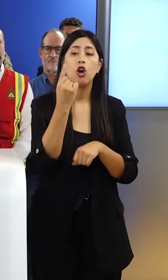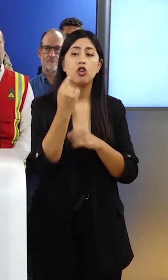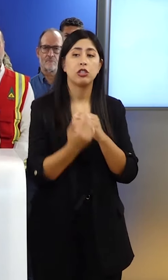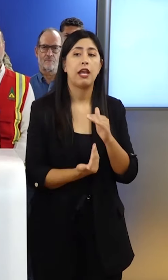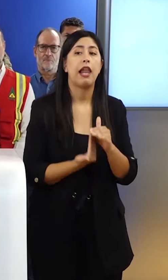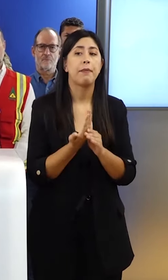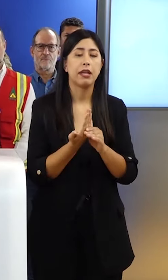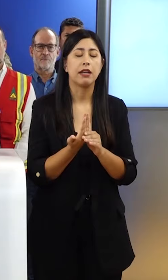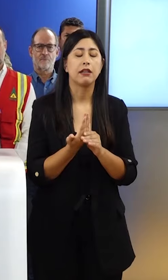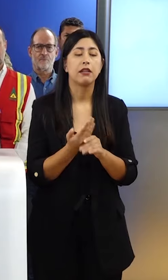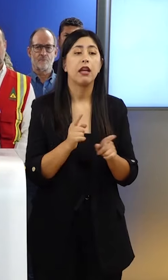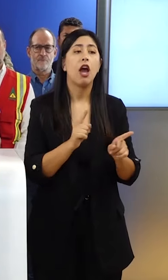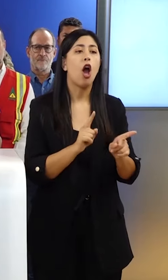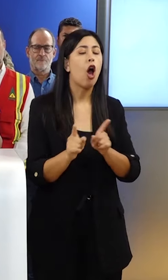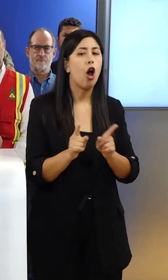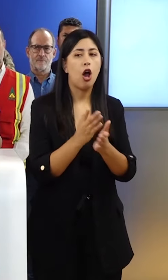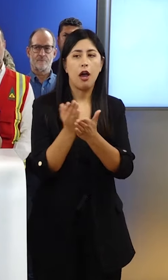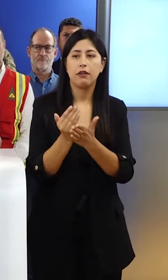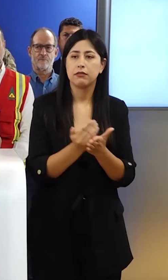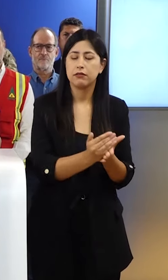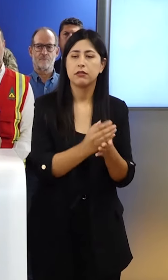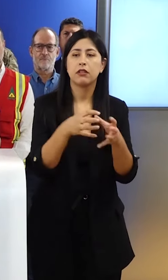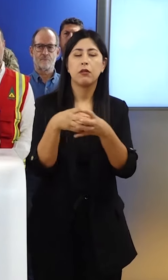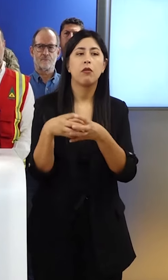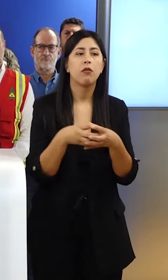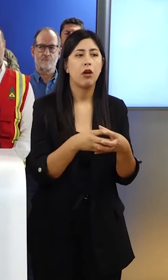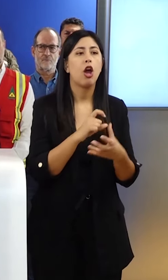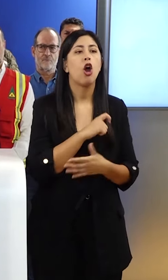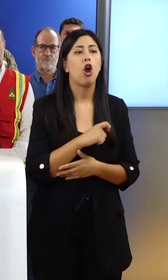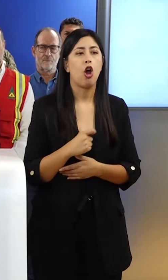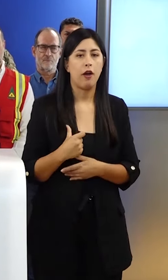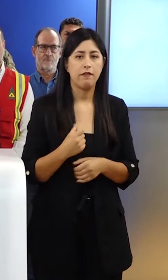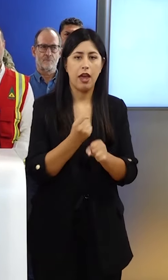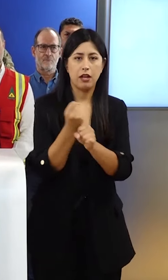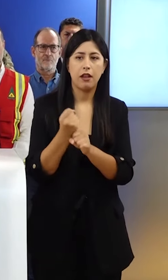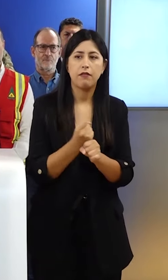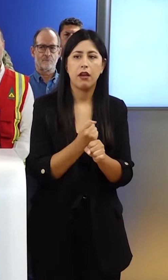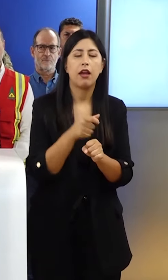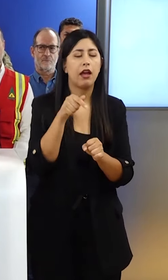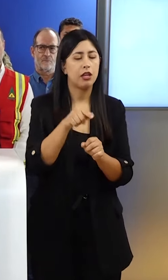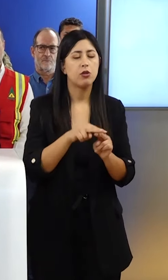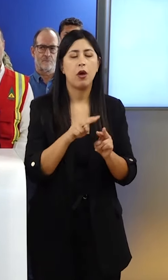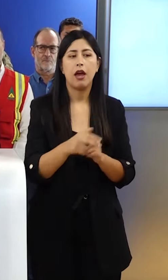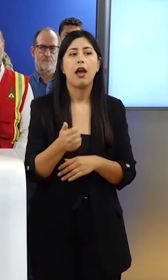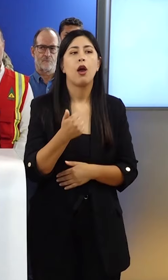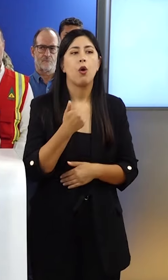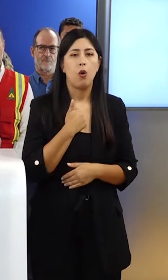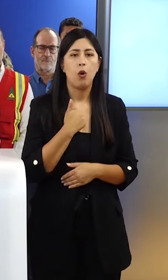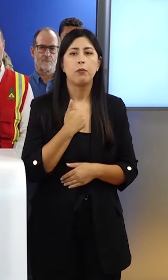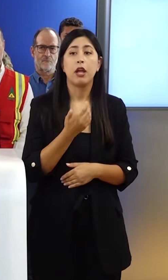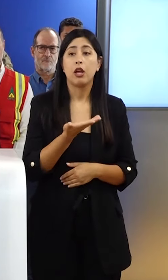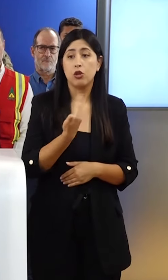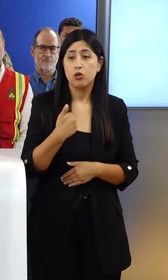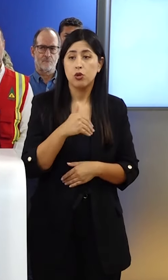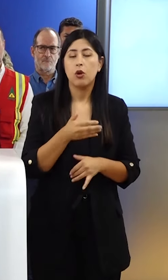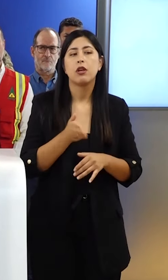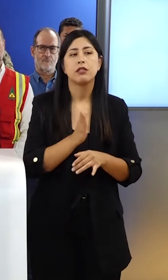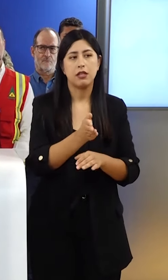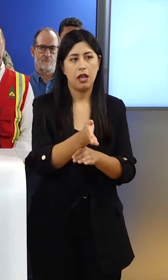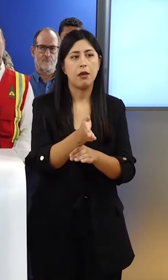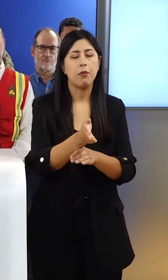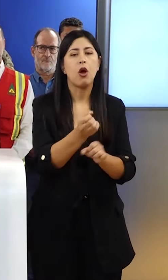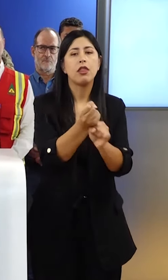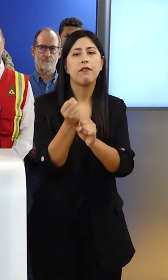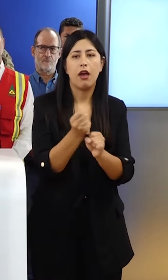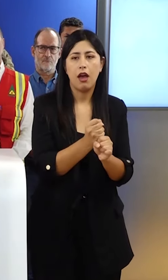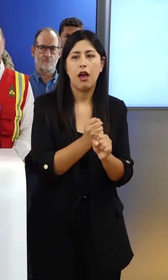mañana y vamos a organizar todas las tareas de los equipos de gobierno para que eso se haga manteniendo nuestra presencia en las distintas